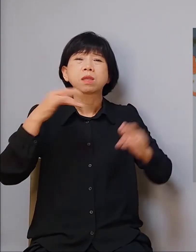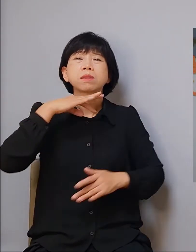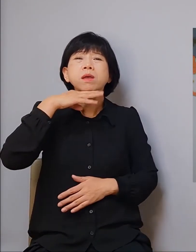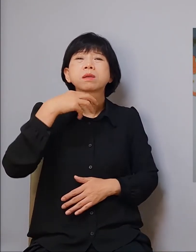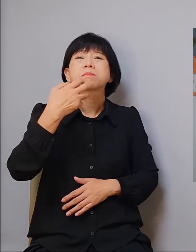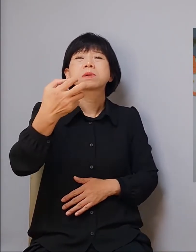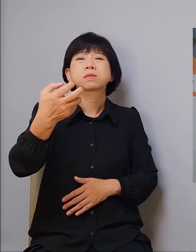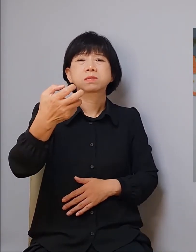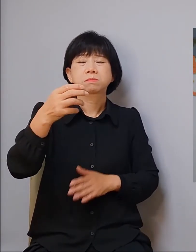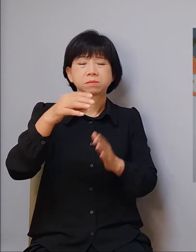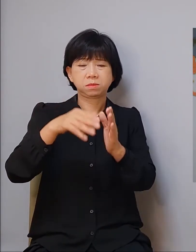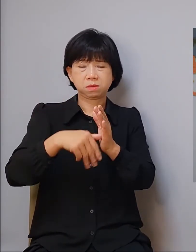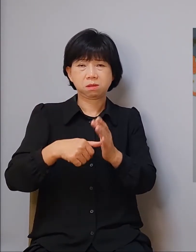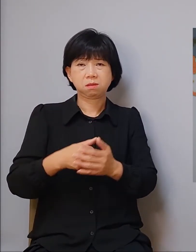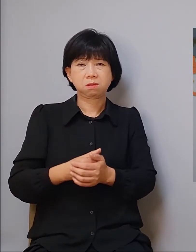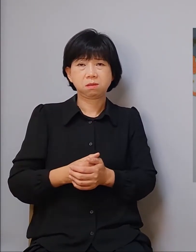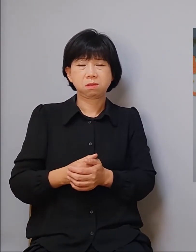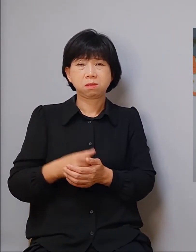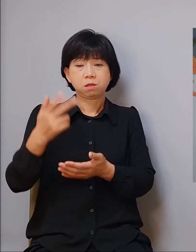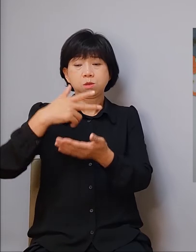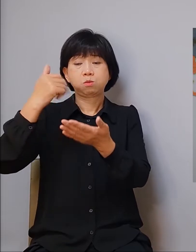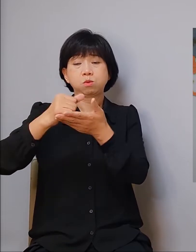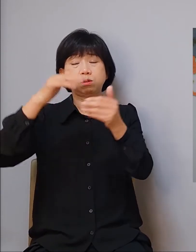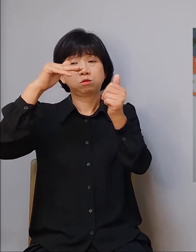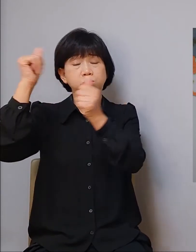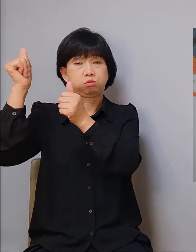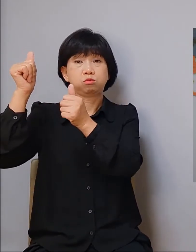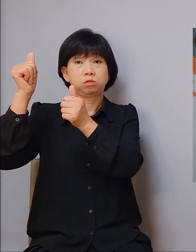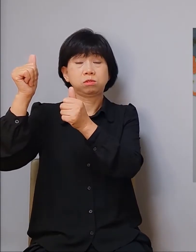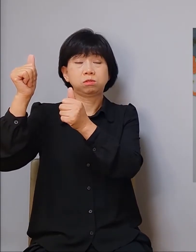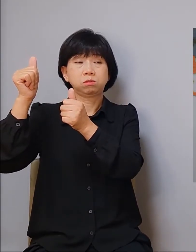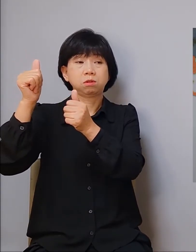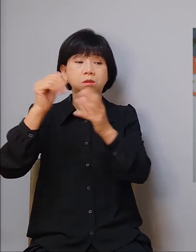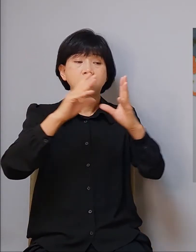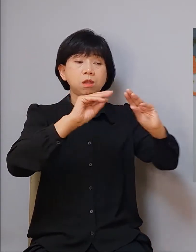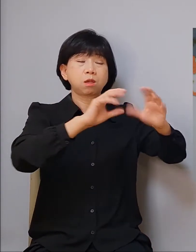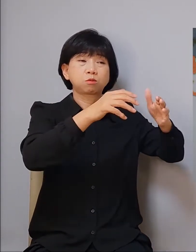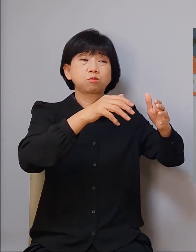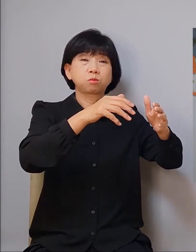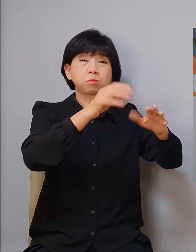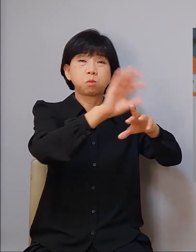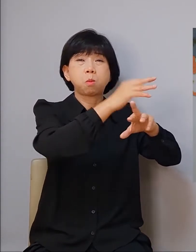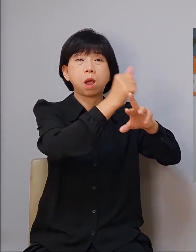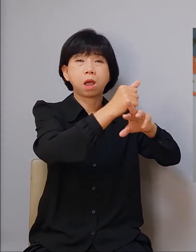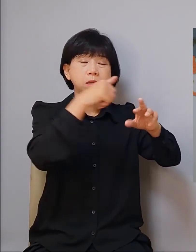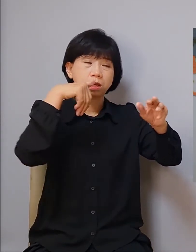거죠. 만왕의 왕, 만주의 주가 되신 하나님의 말씀을